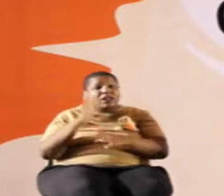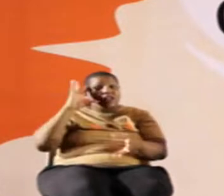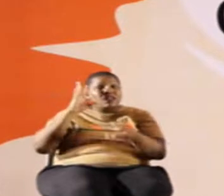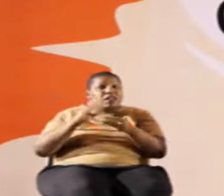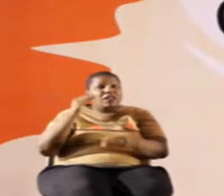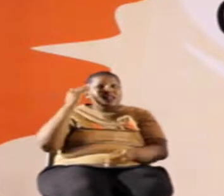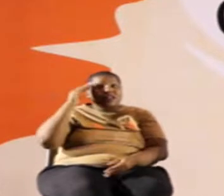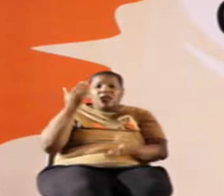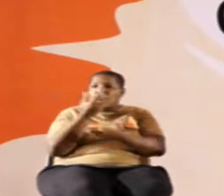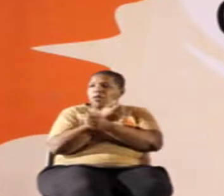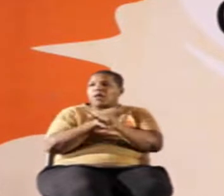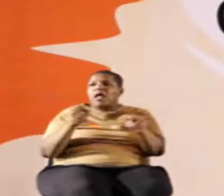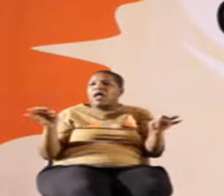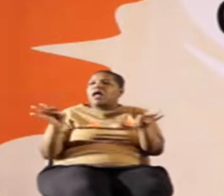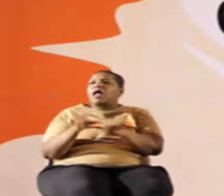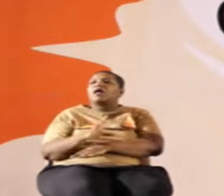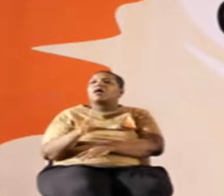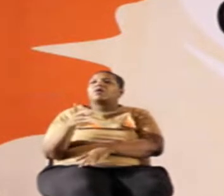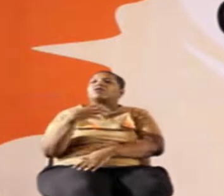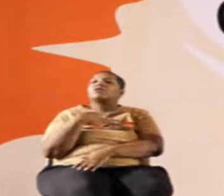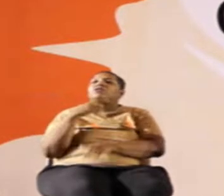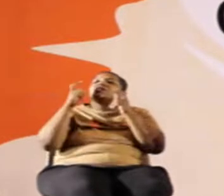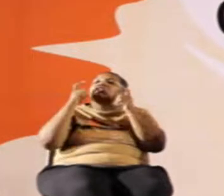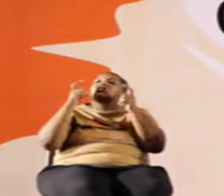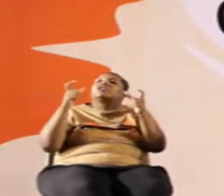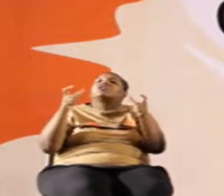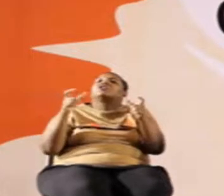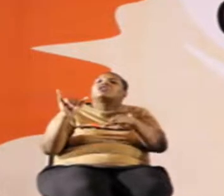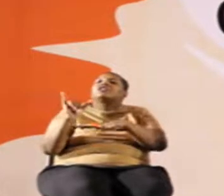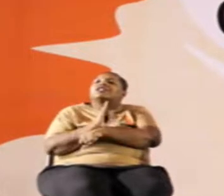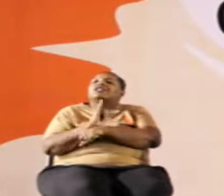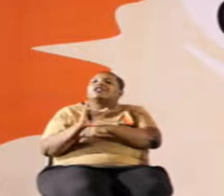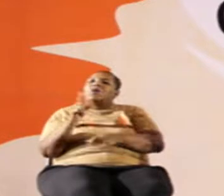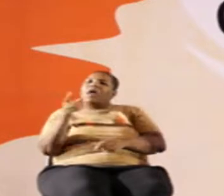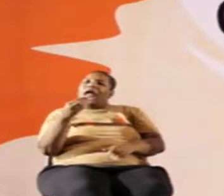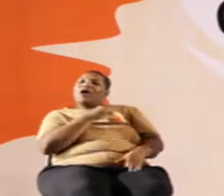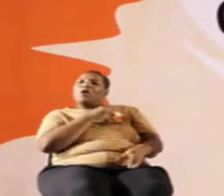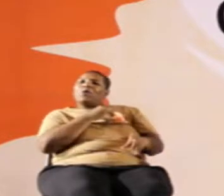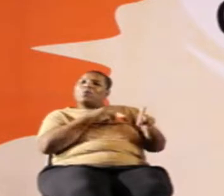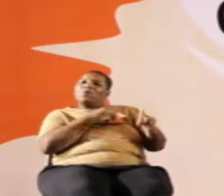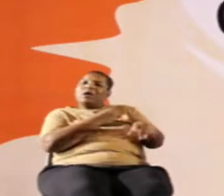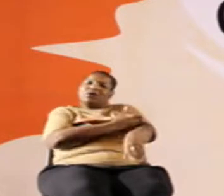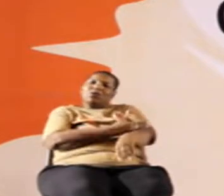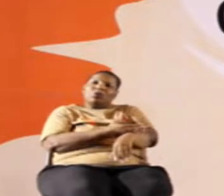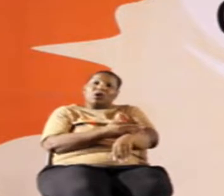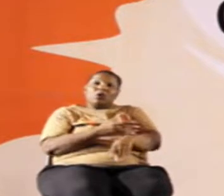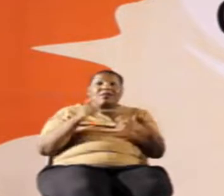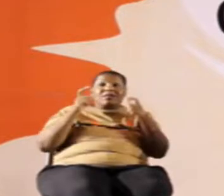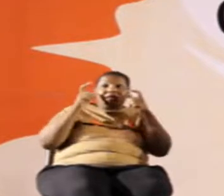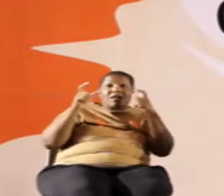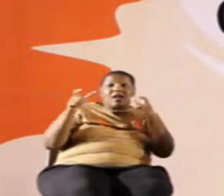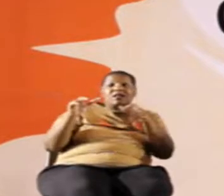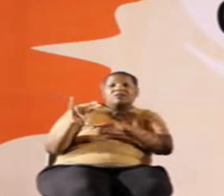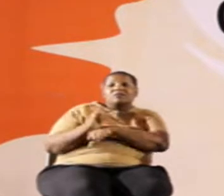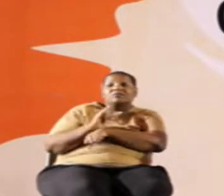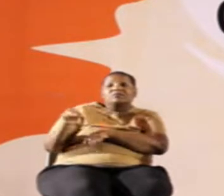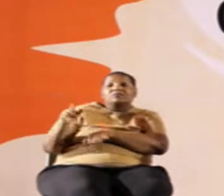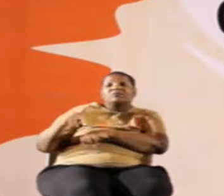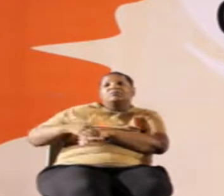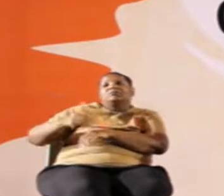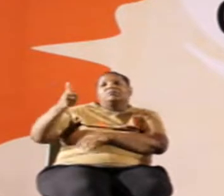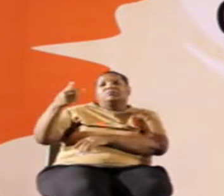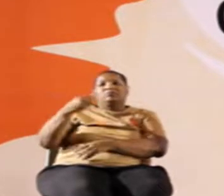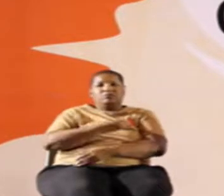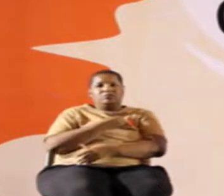isso para romper com isso também. Porque o que me interessa não é, não é a culpa do branco. O que me interessa são as estratégias para romper com